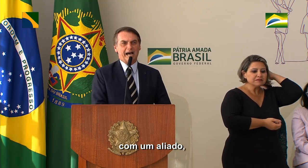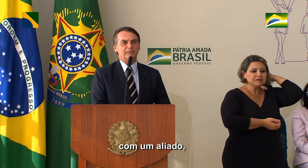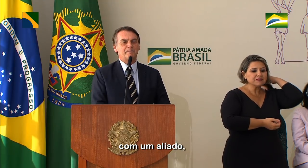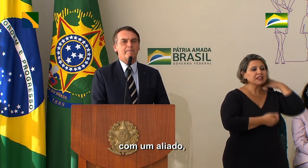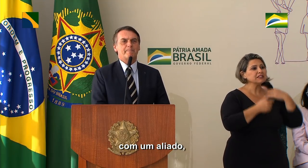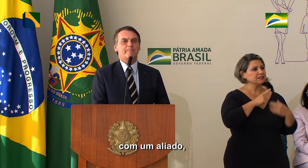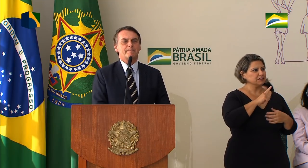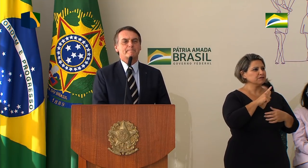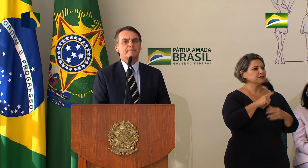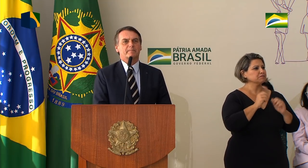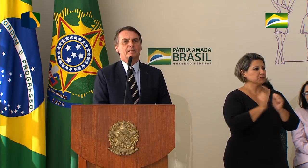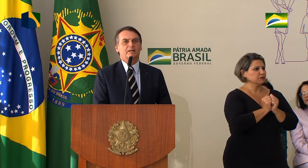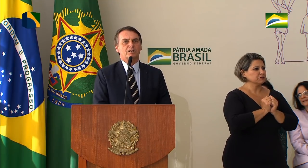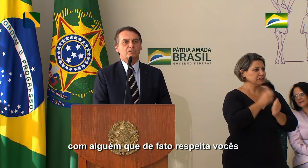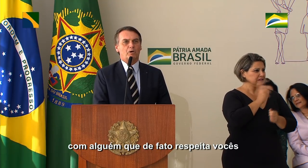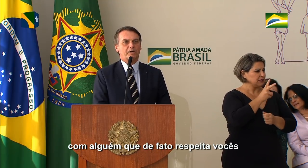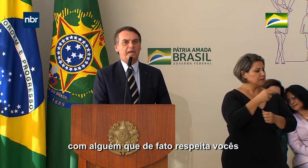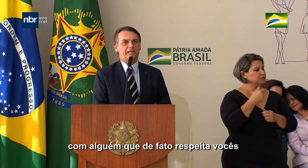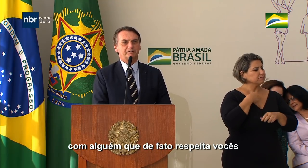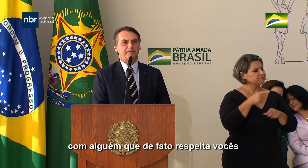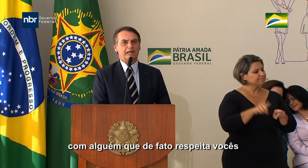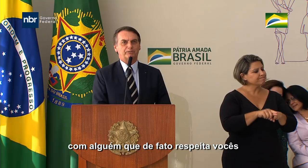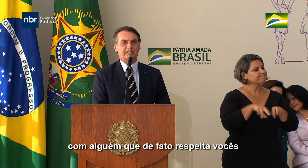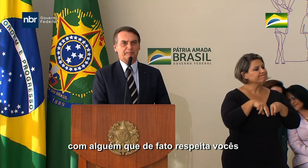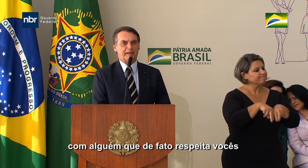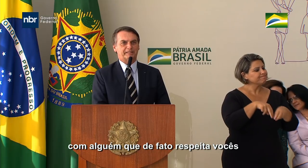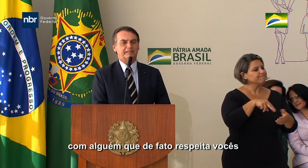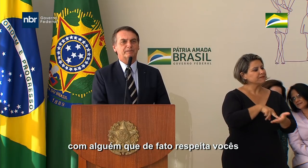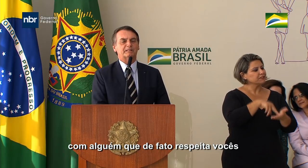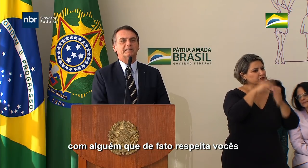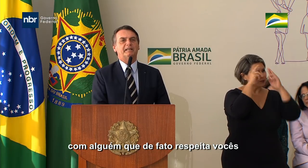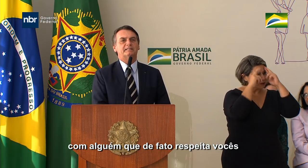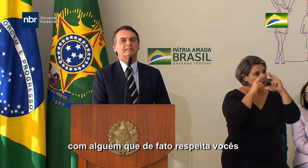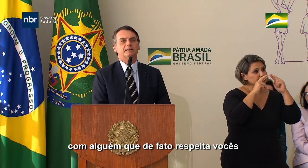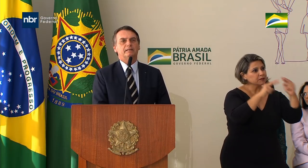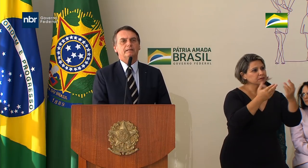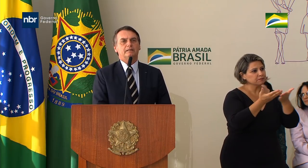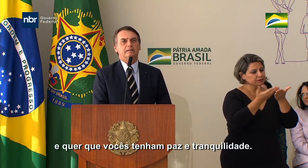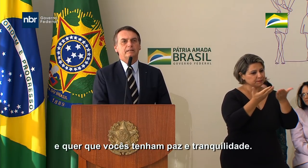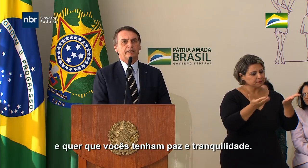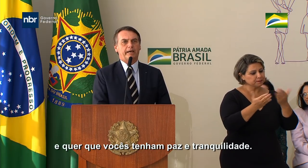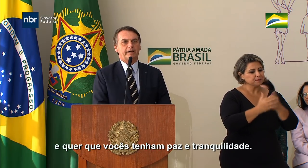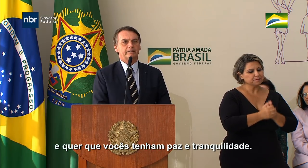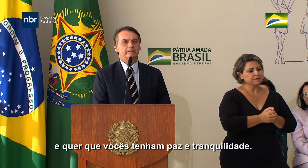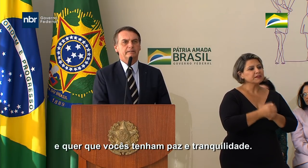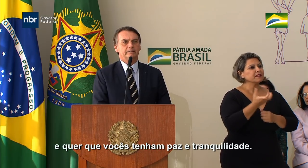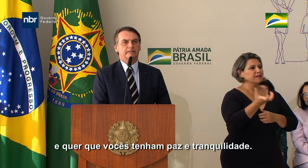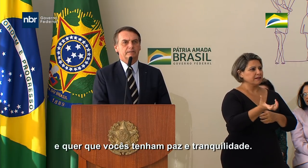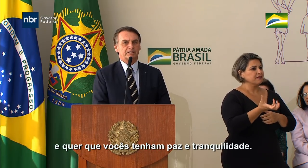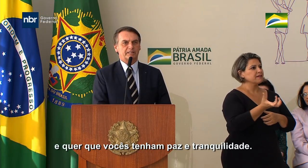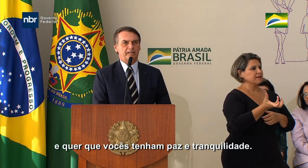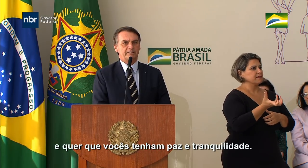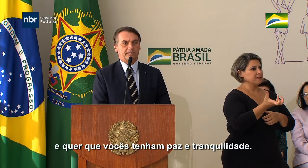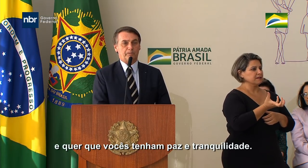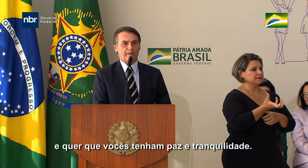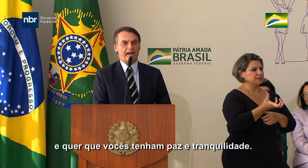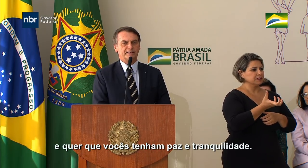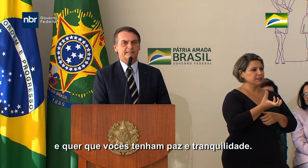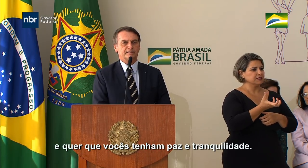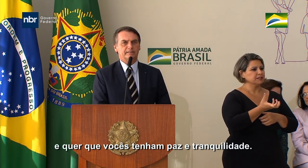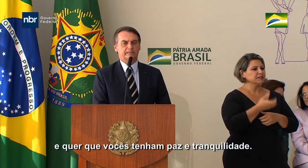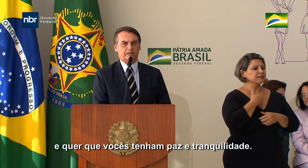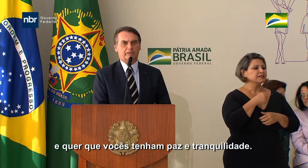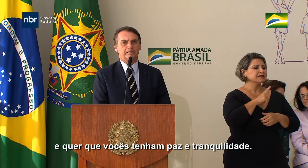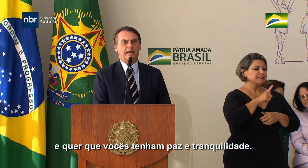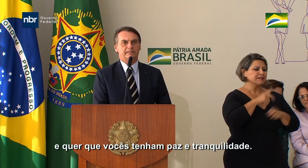com um aliado, com alguém que de fato respeita vocês e quer que vocês tenham